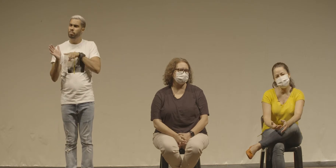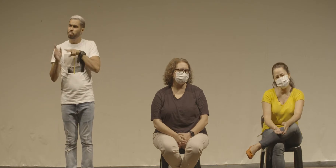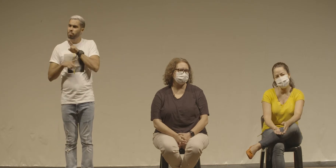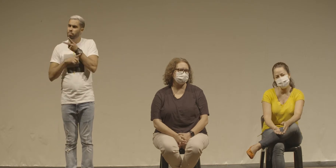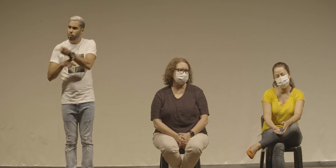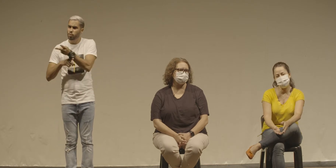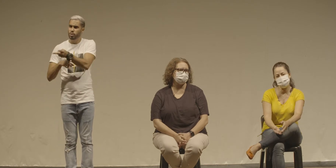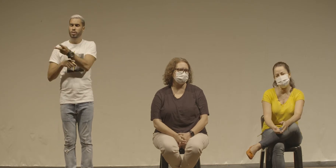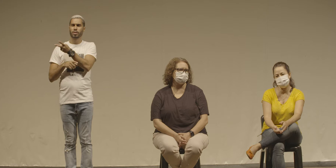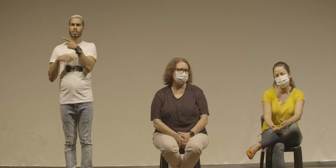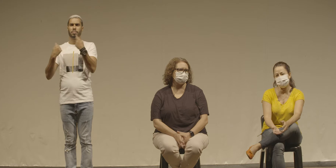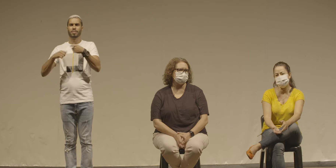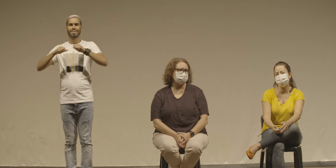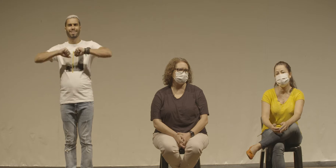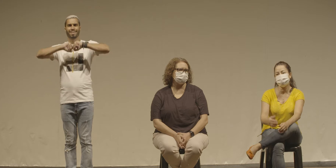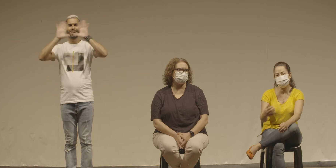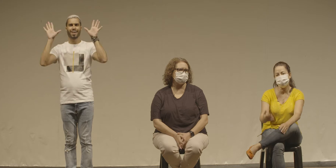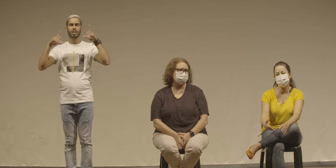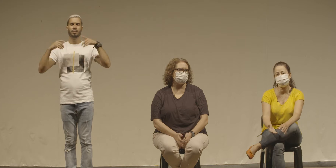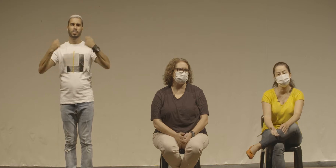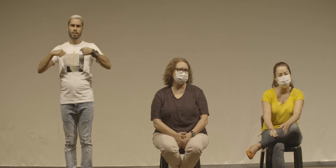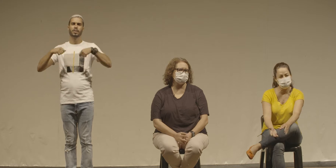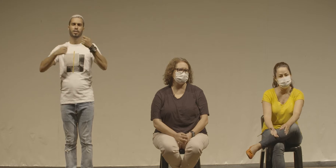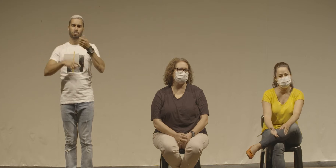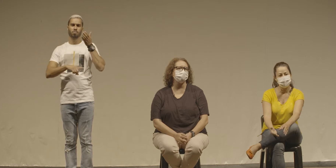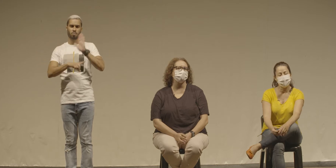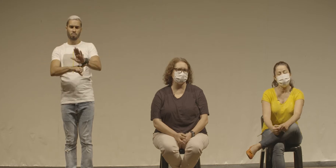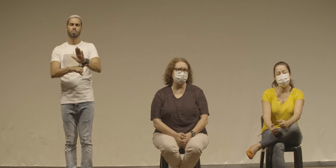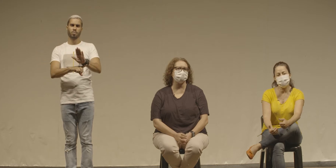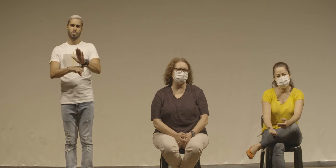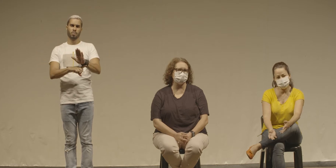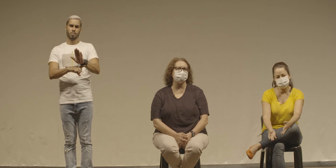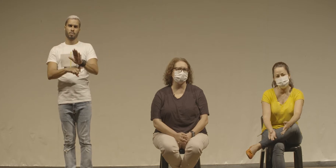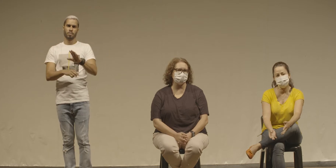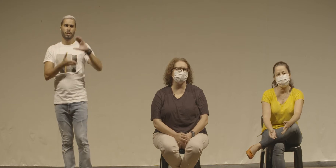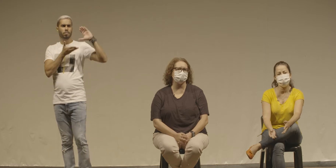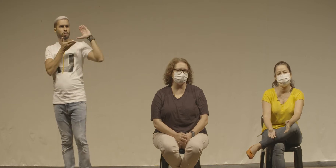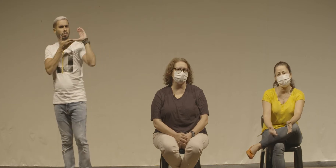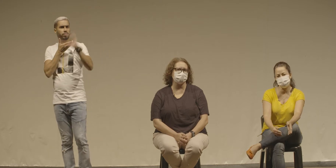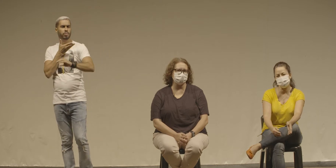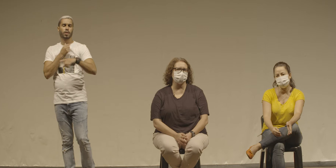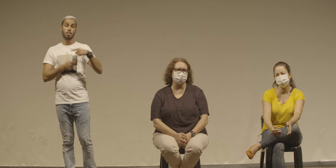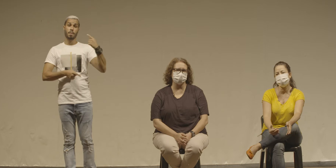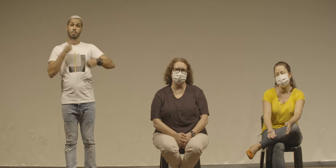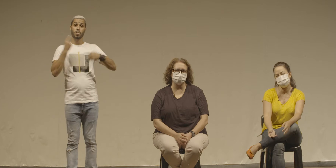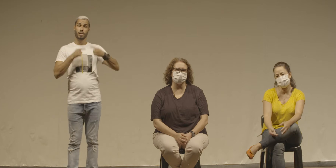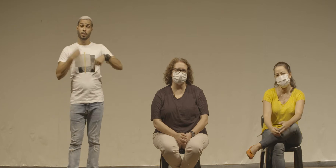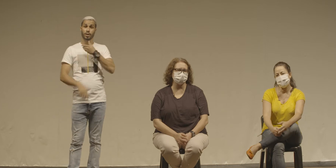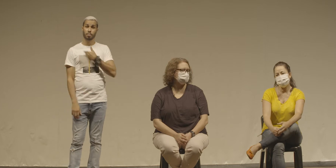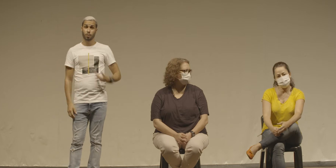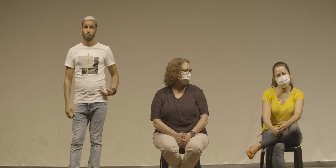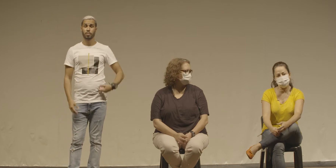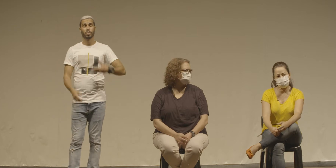a necessidade que se tem de investimento público, de políticas públicas, não só para a cultura, mas